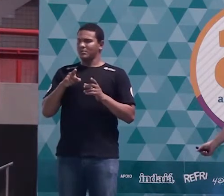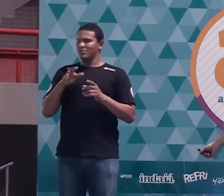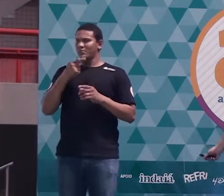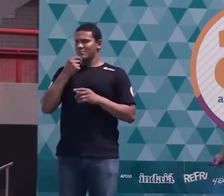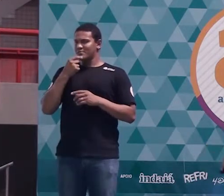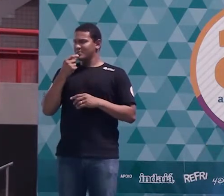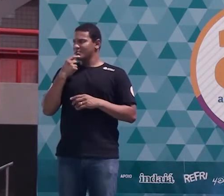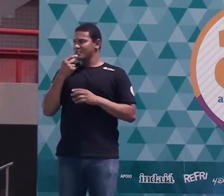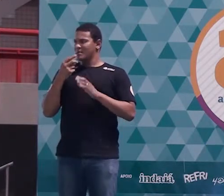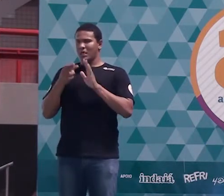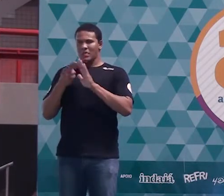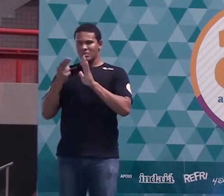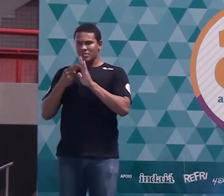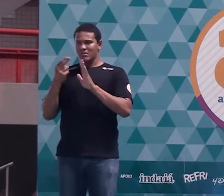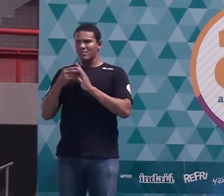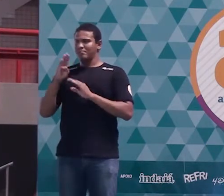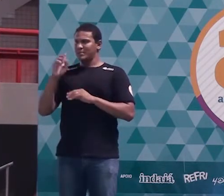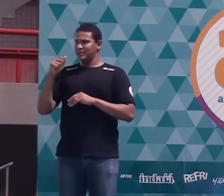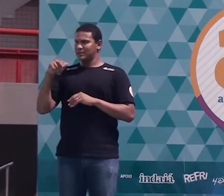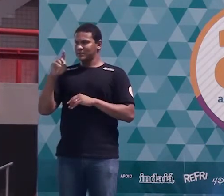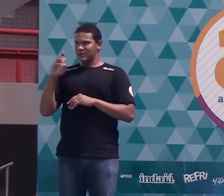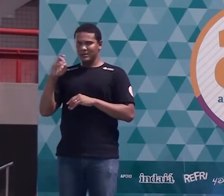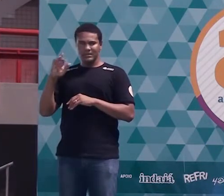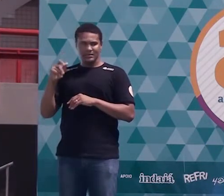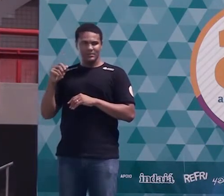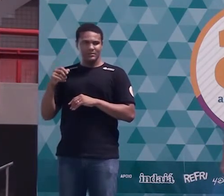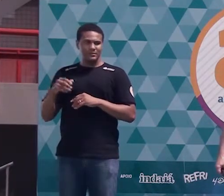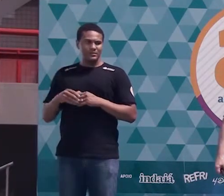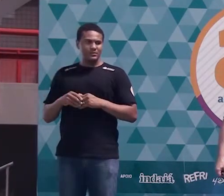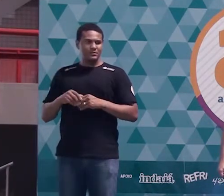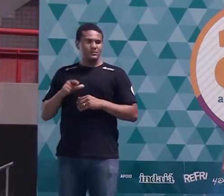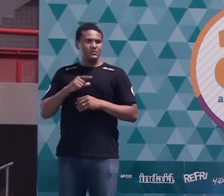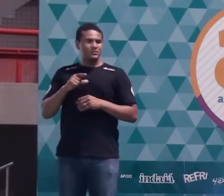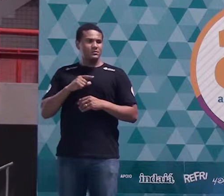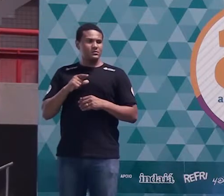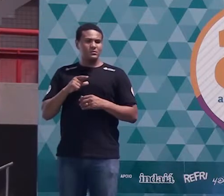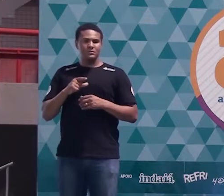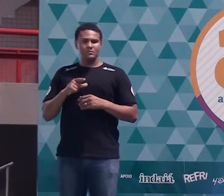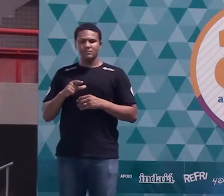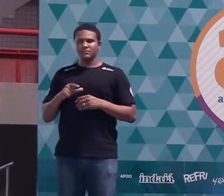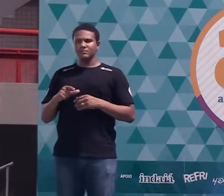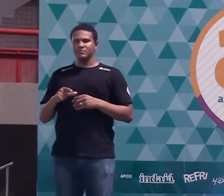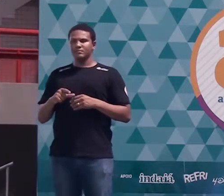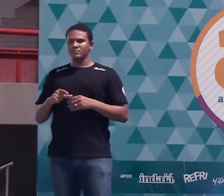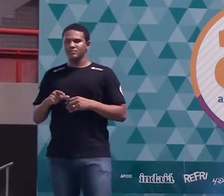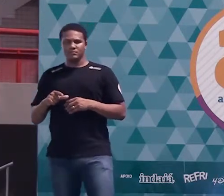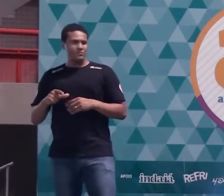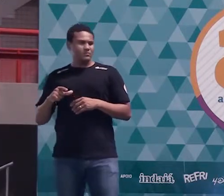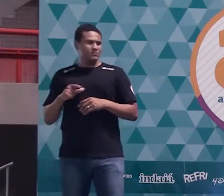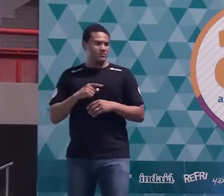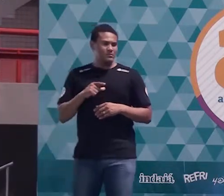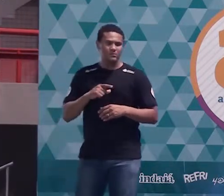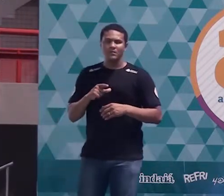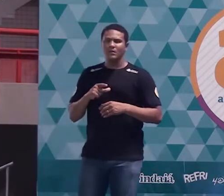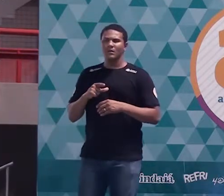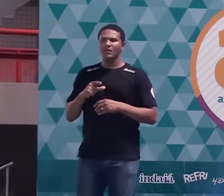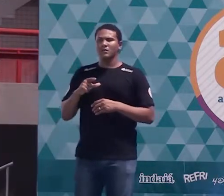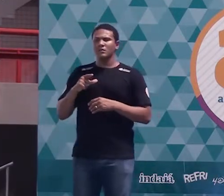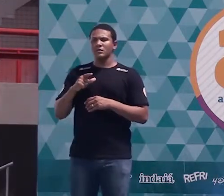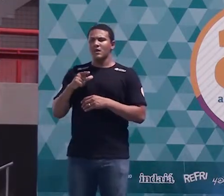explicar o que é um neologismo. Olhem que coisa linda. Manuel Bandeira tinha uma namorada e o nome da namorada